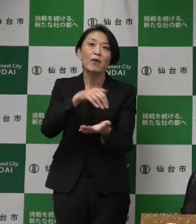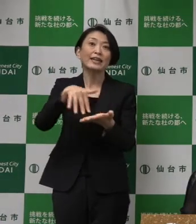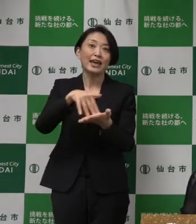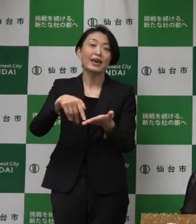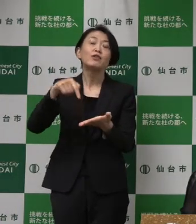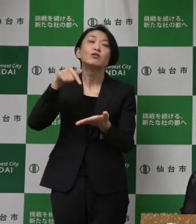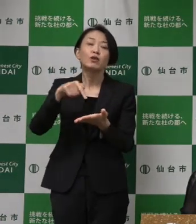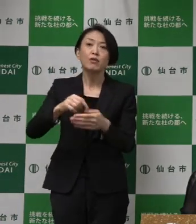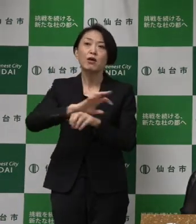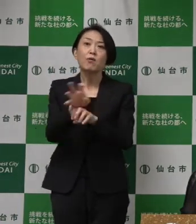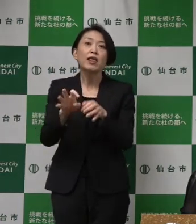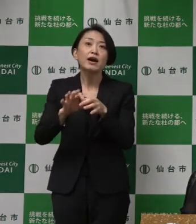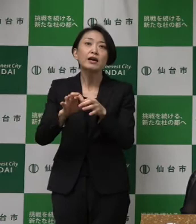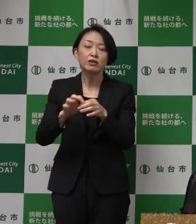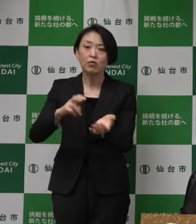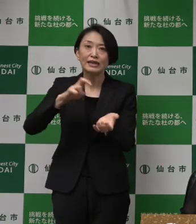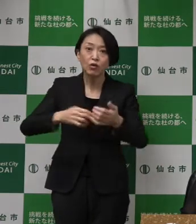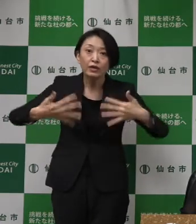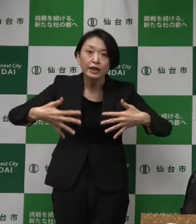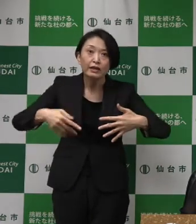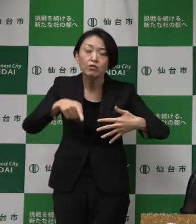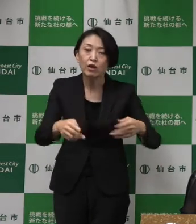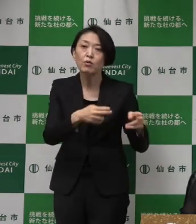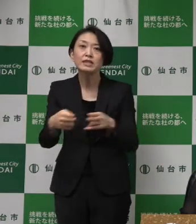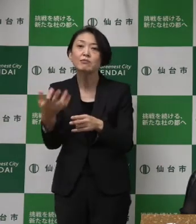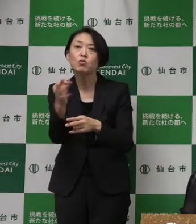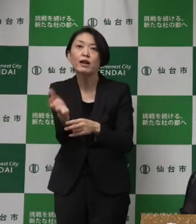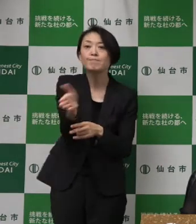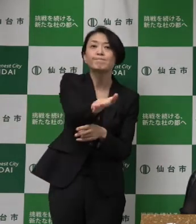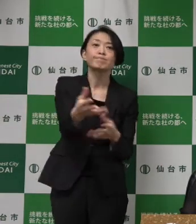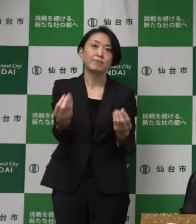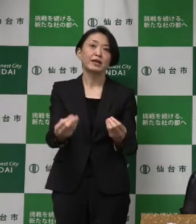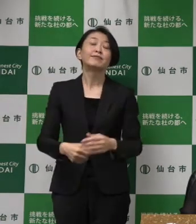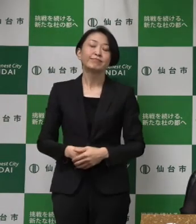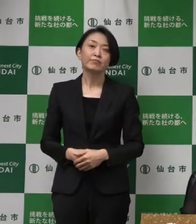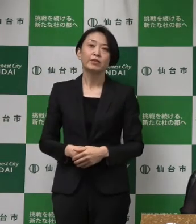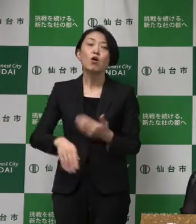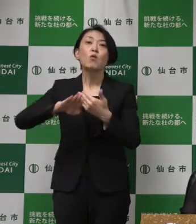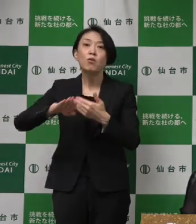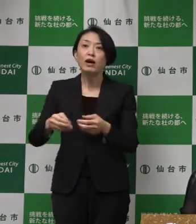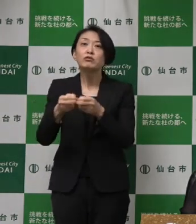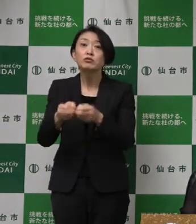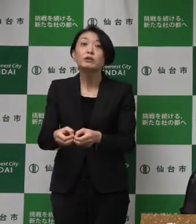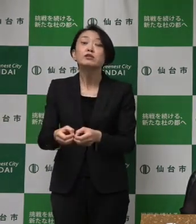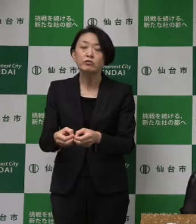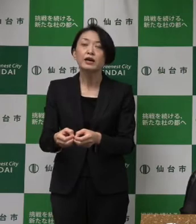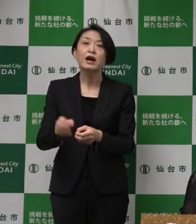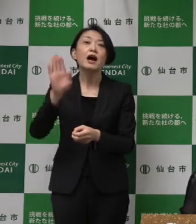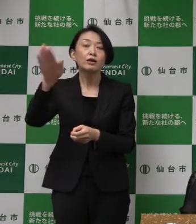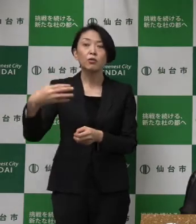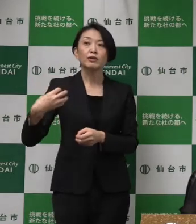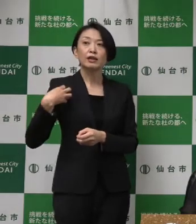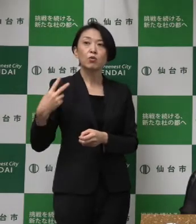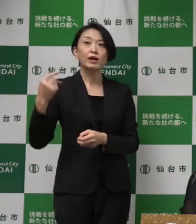にかかる医療機器整備費を追加しております。このほか詳細につきましては後ほど担